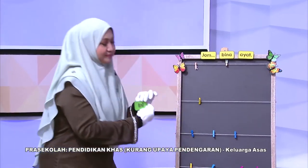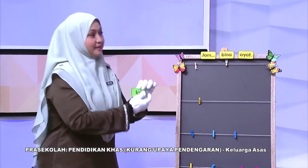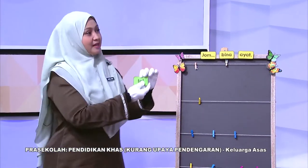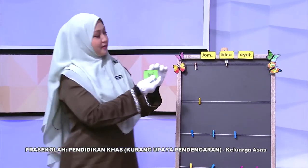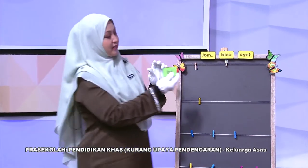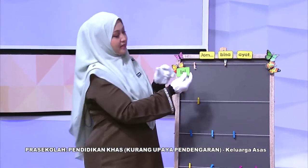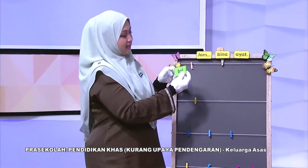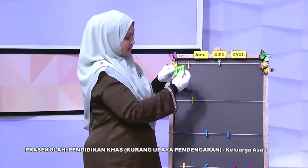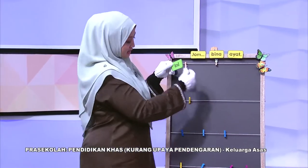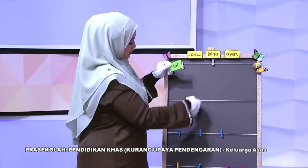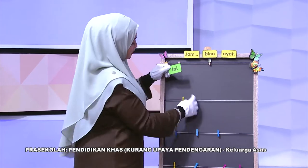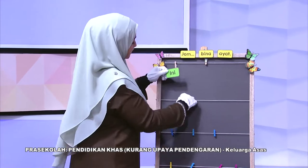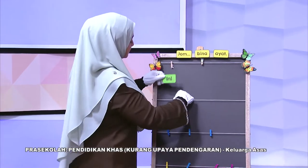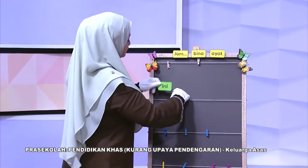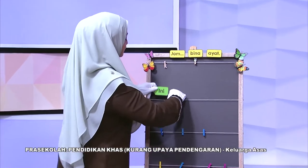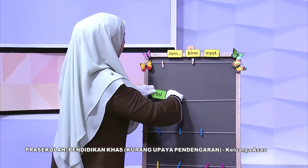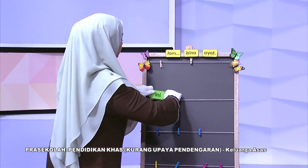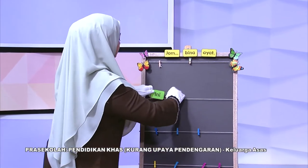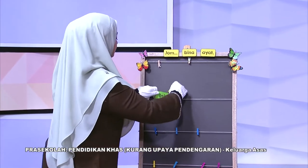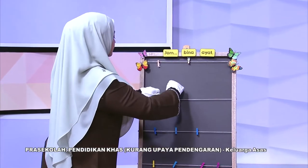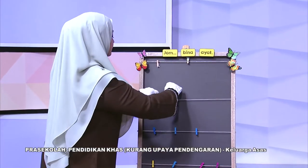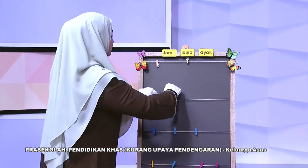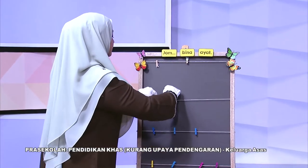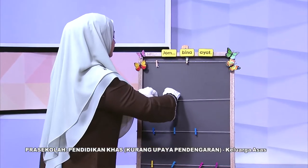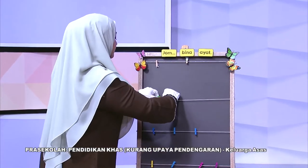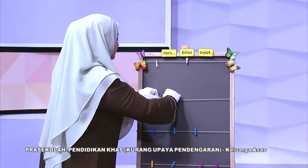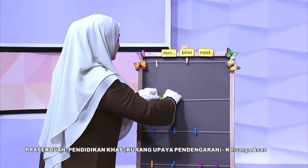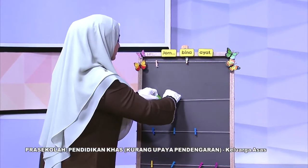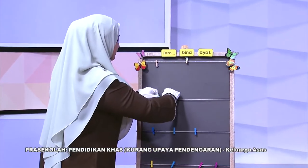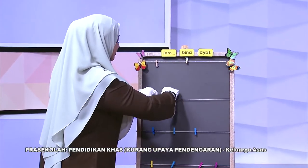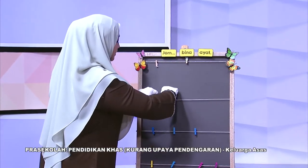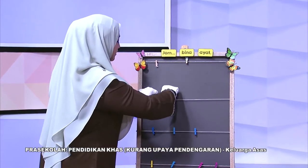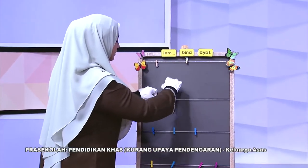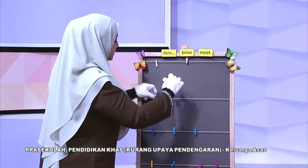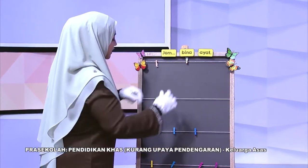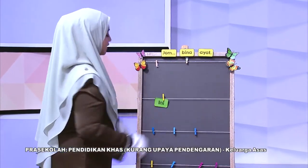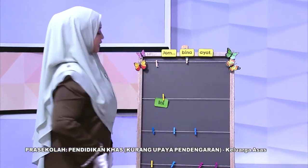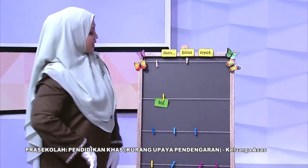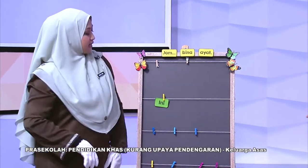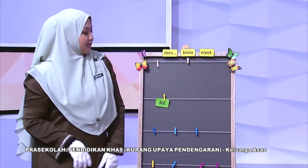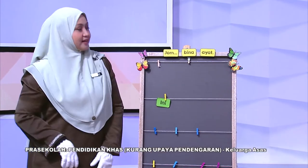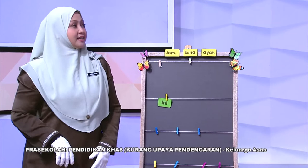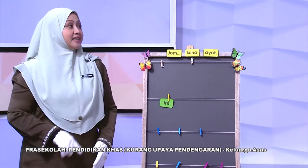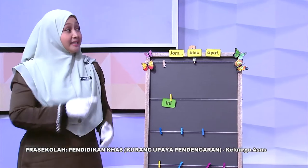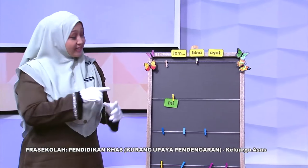Oke ibu letak sini dulu ya Oke Oke ini